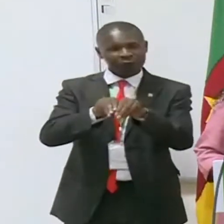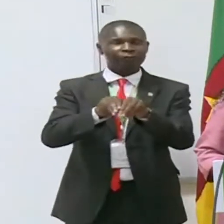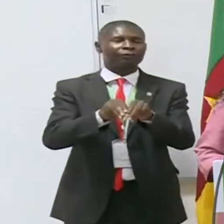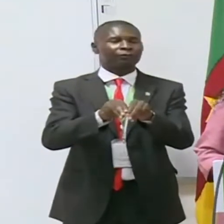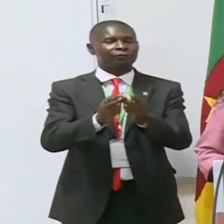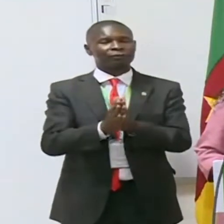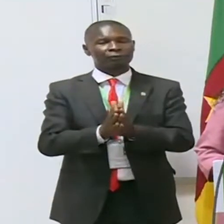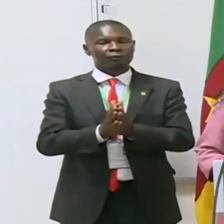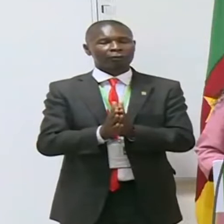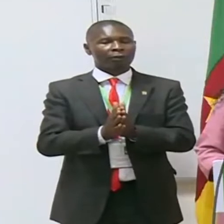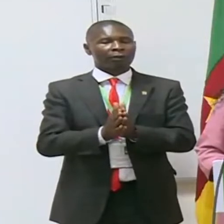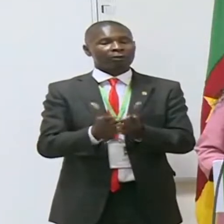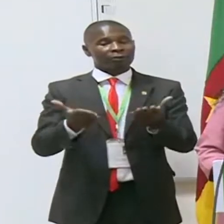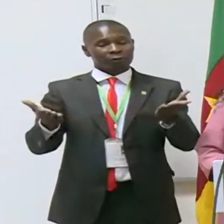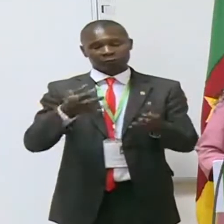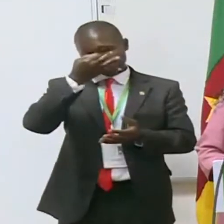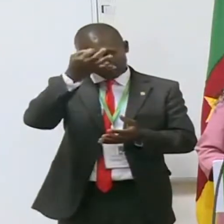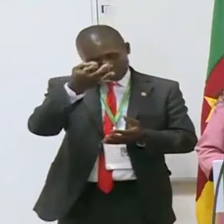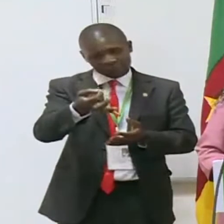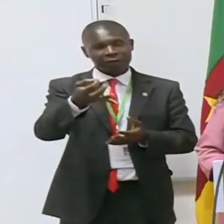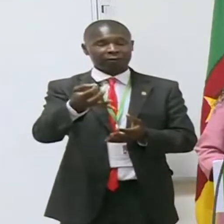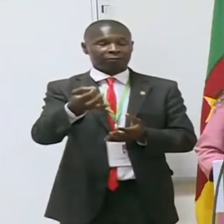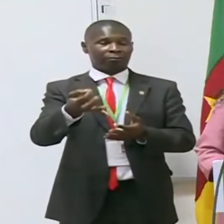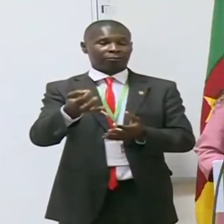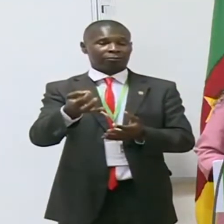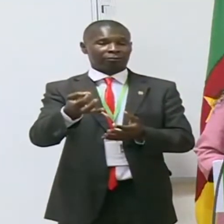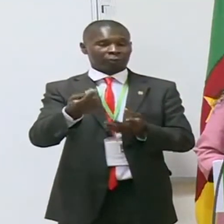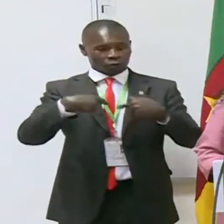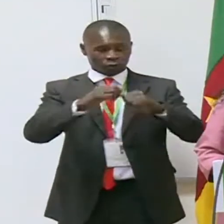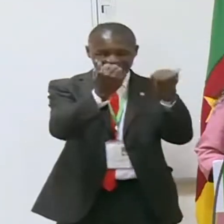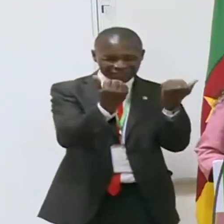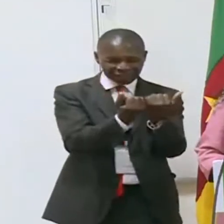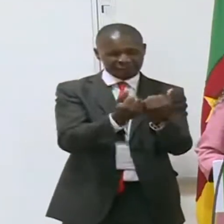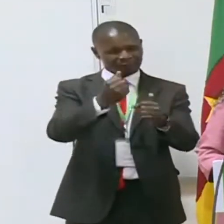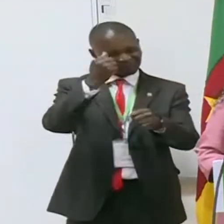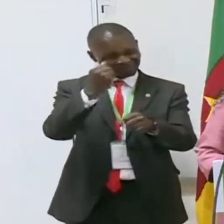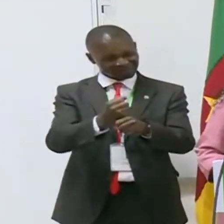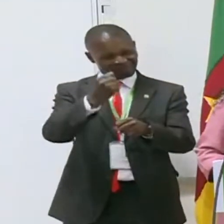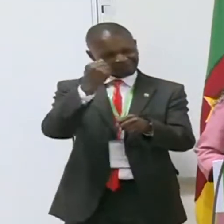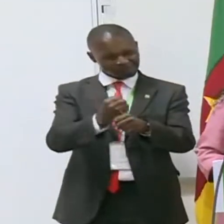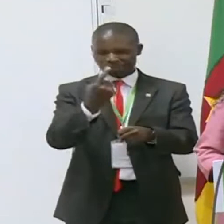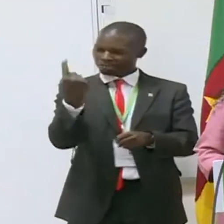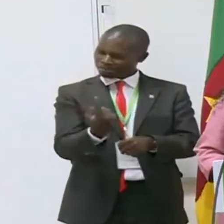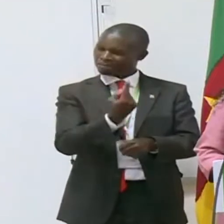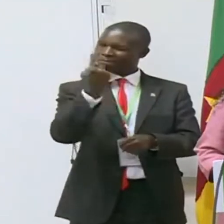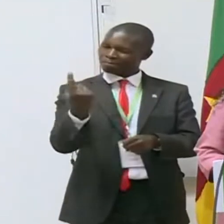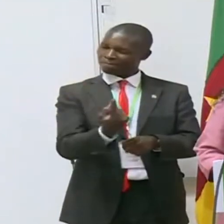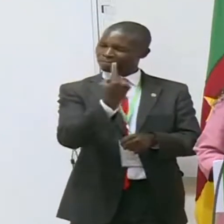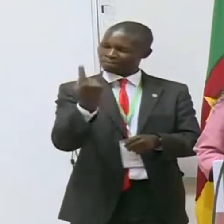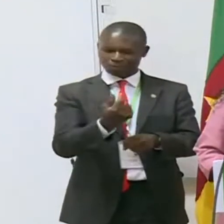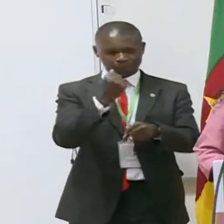la mémoire des 10 défunts et présentons nos tristes condoléances aux familles si durement